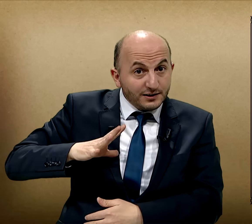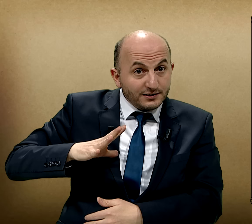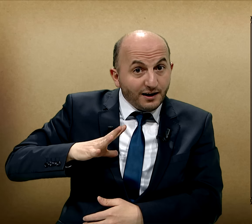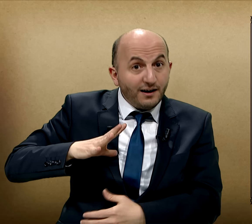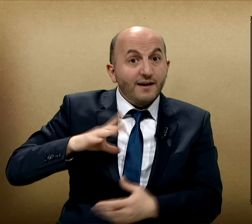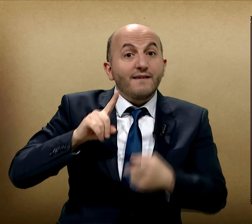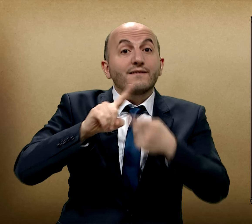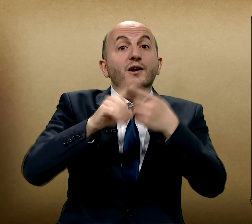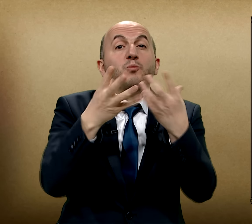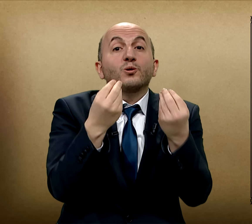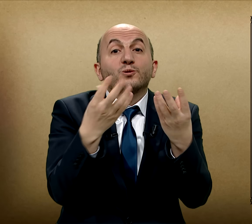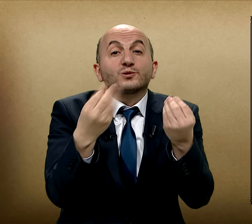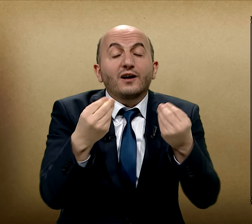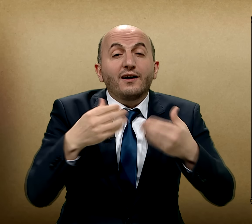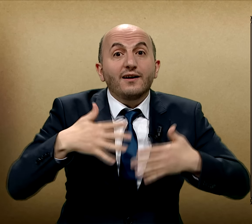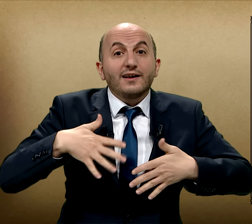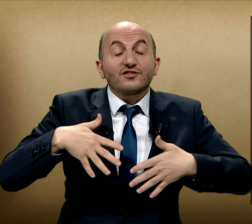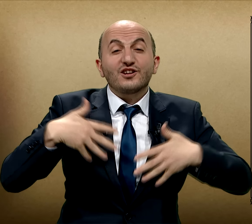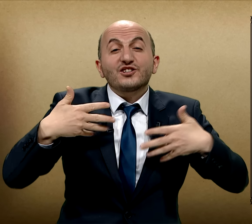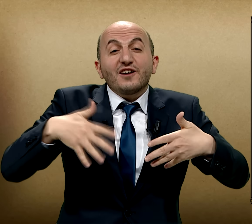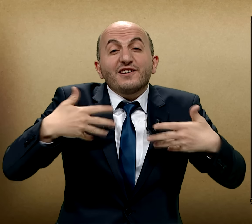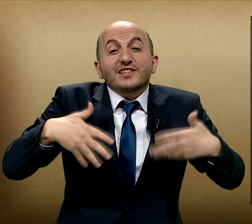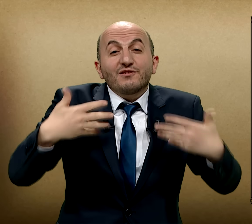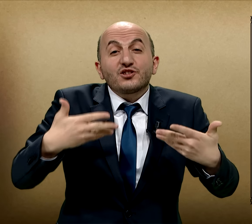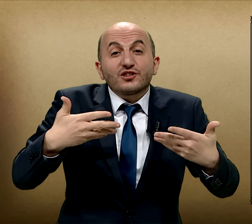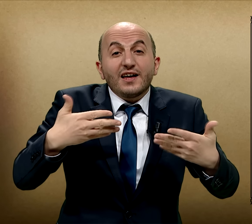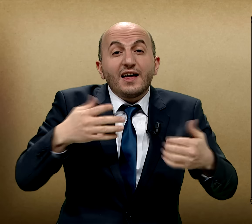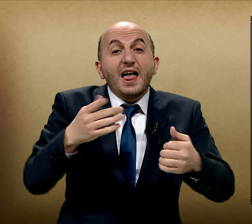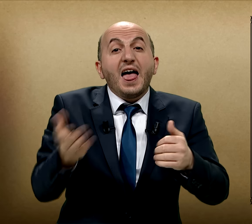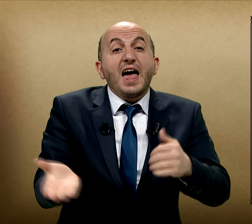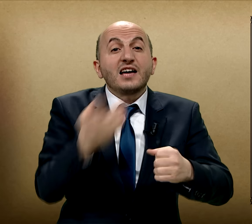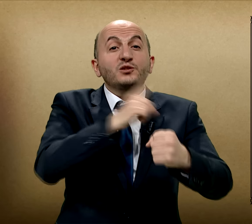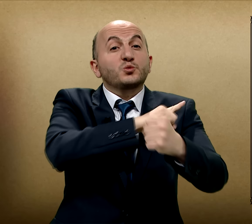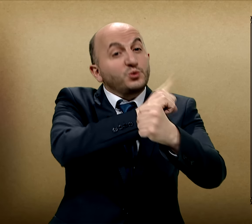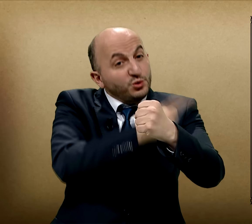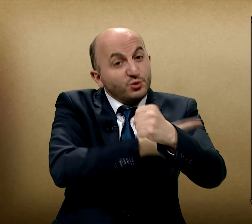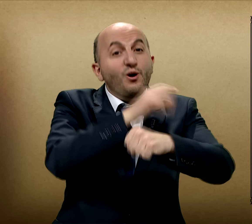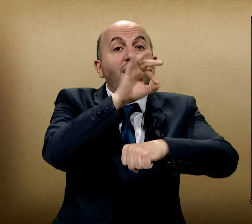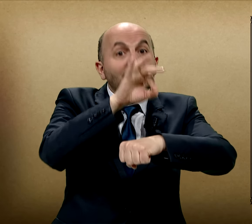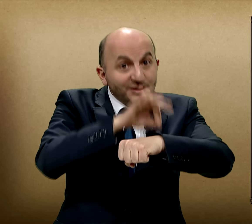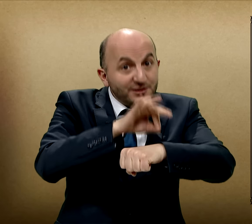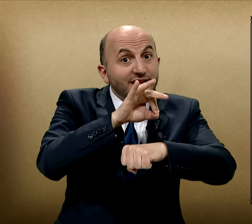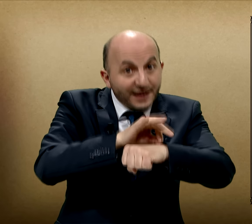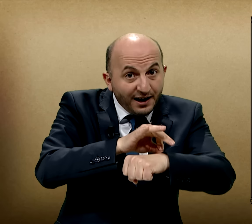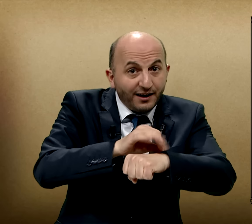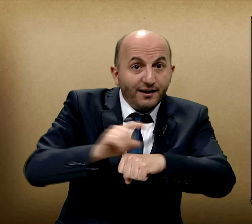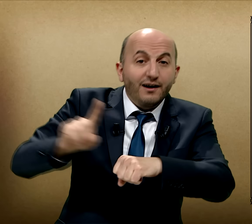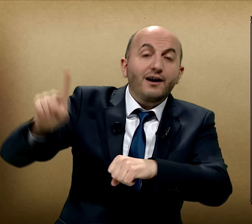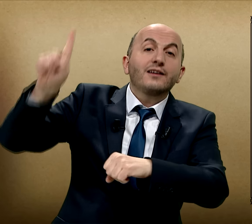varlıkta ve bollukta, neşe ve sevinçte, en güçlü anımızda da